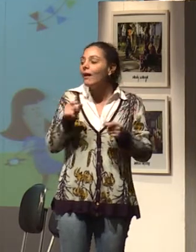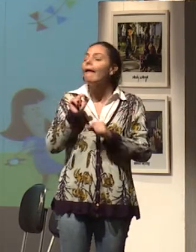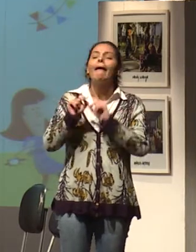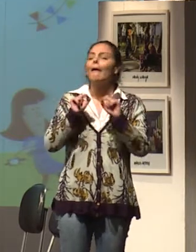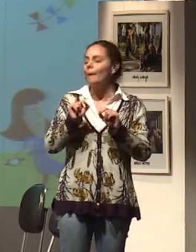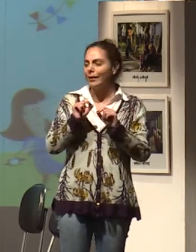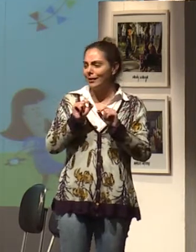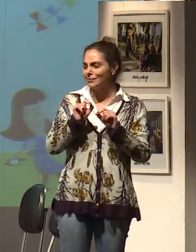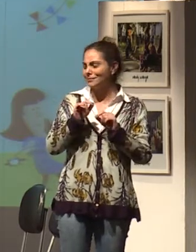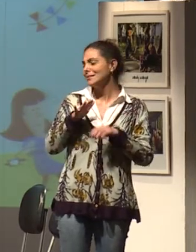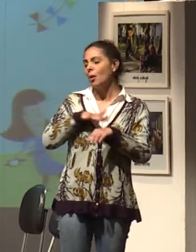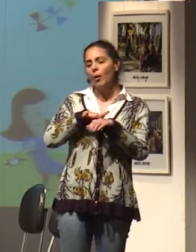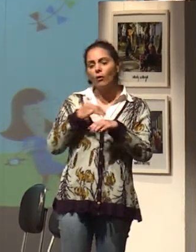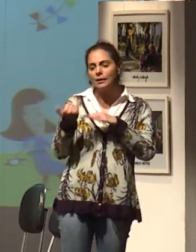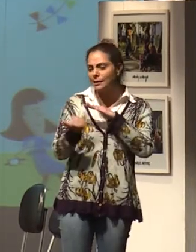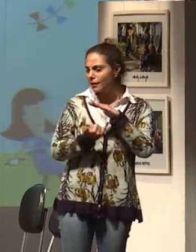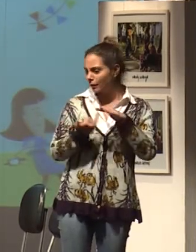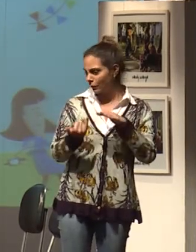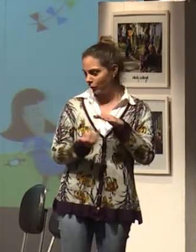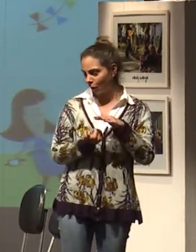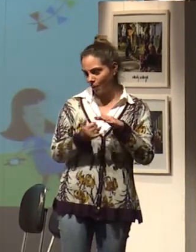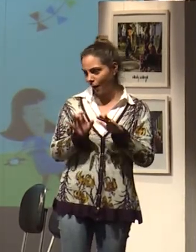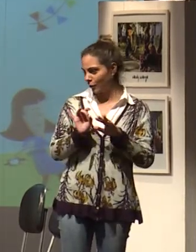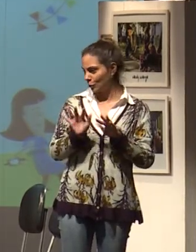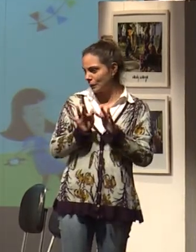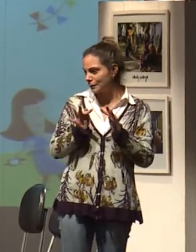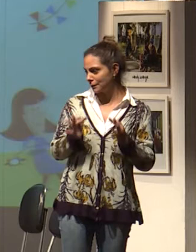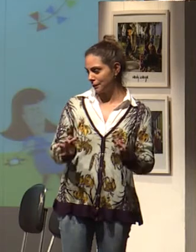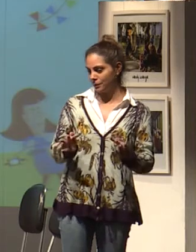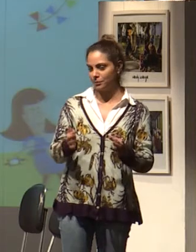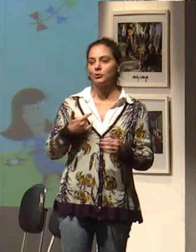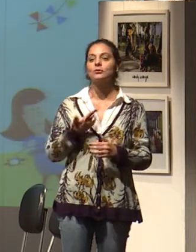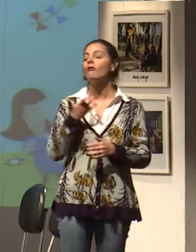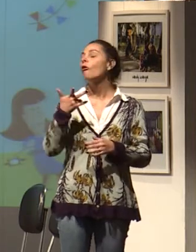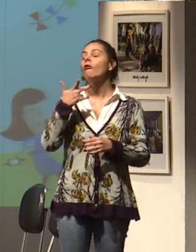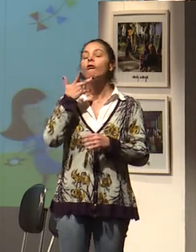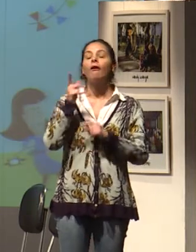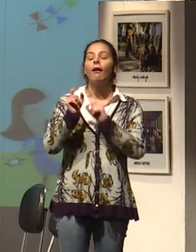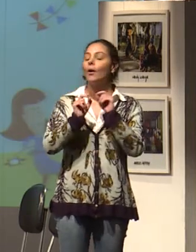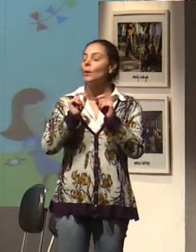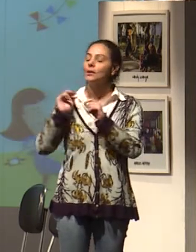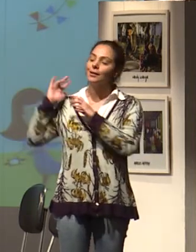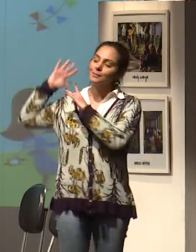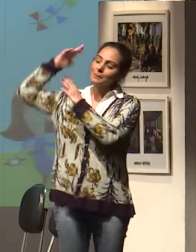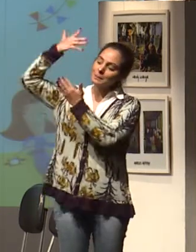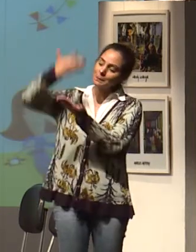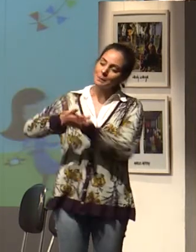A proposta agora é uma conversa mais informal, uma conversa bem simples, que eu gostaria de